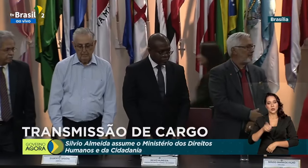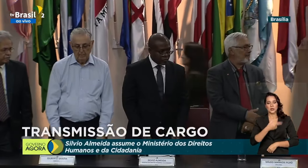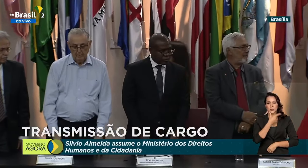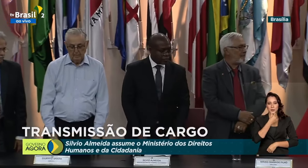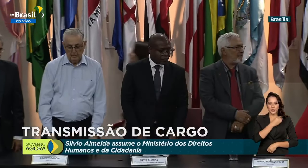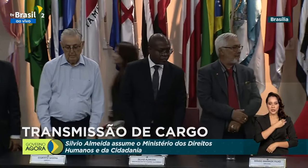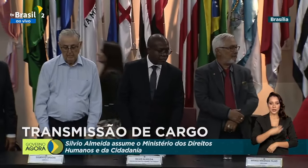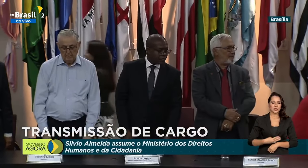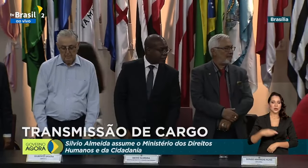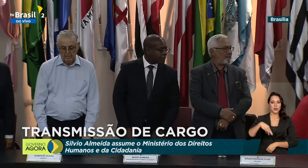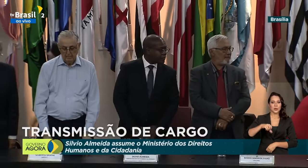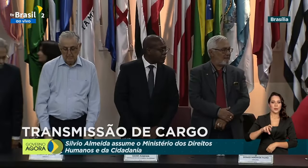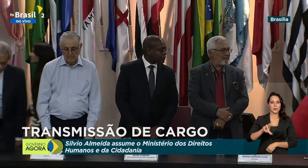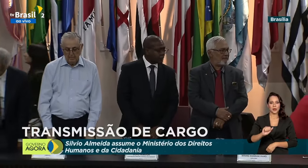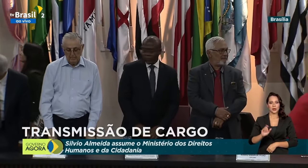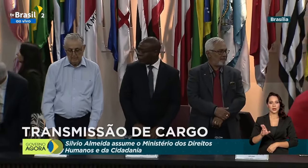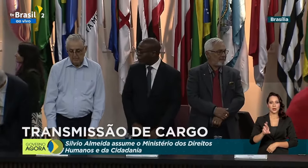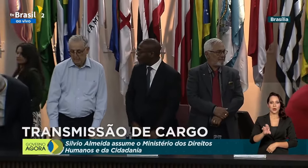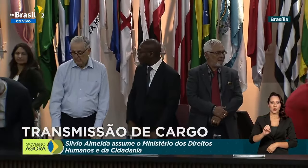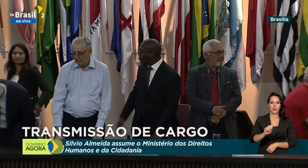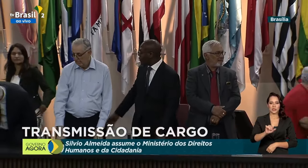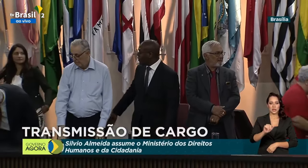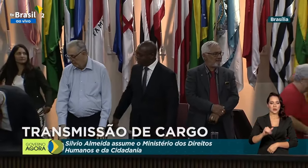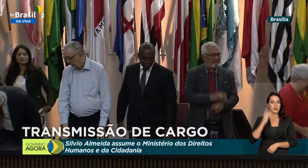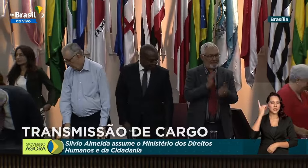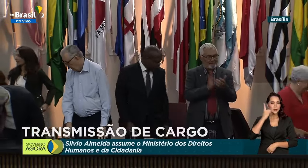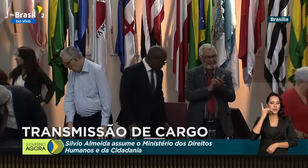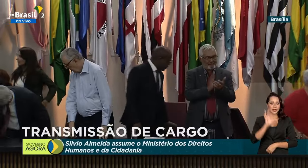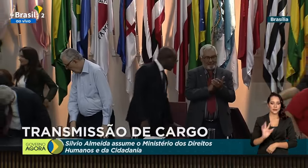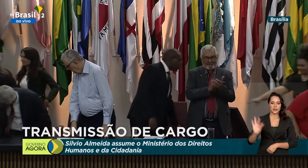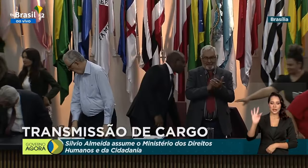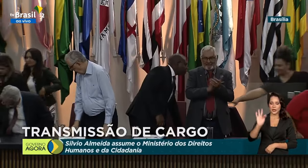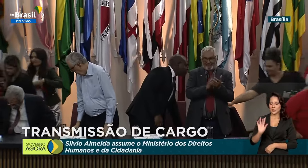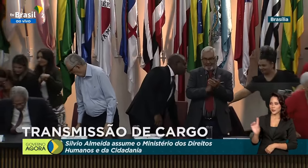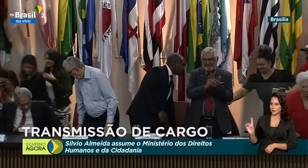ex-ministros a senhora Maria do Rosário Nunes deputada Federal